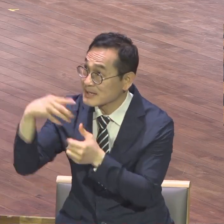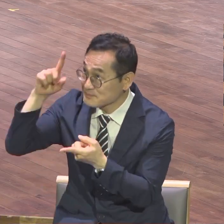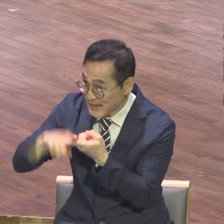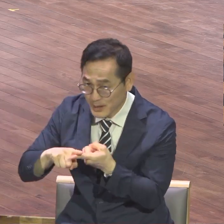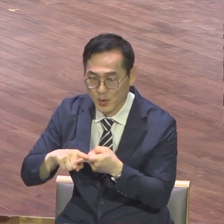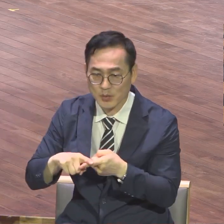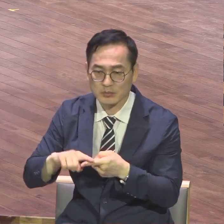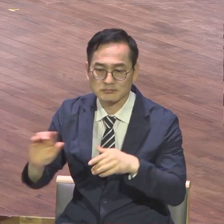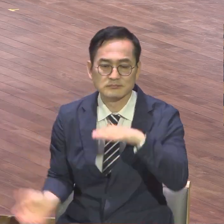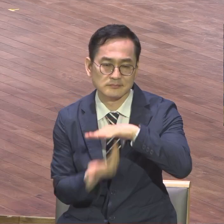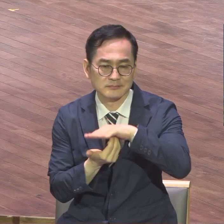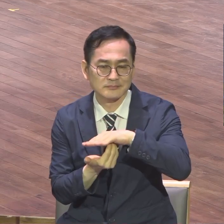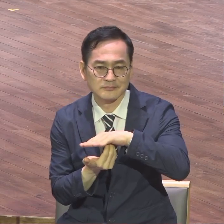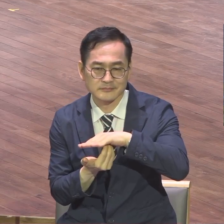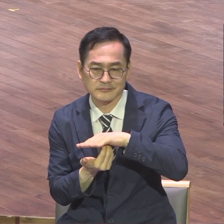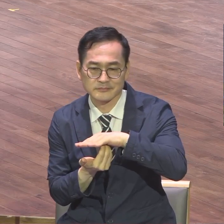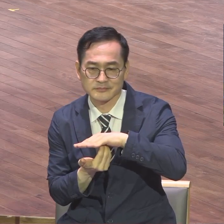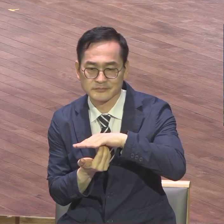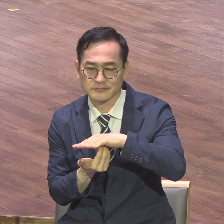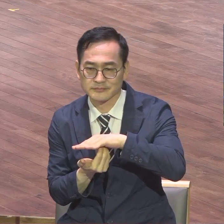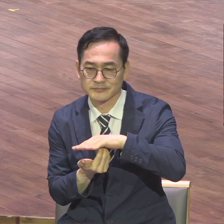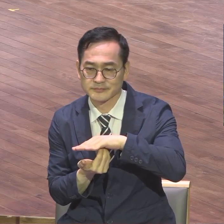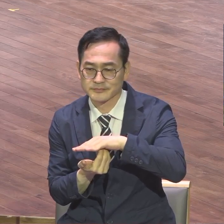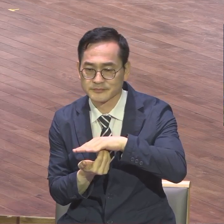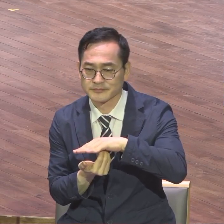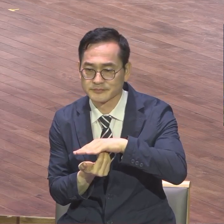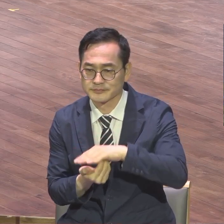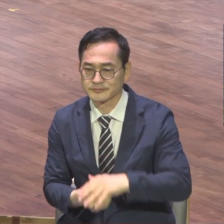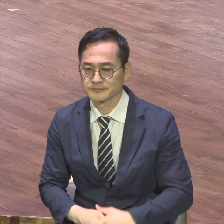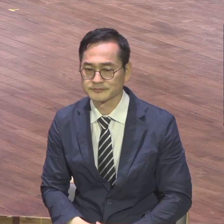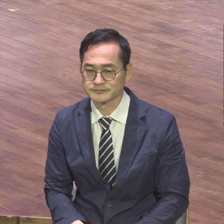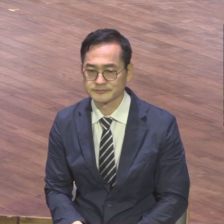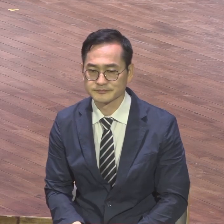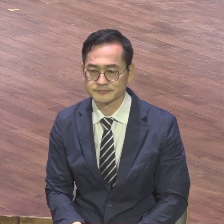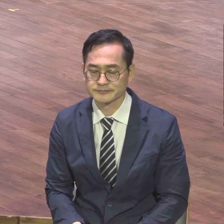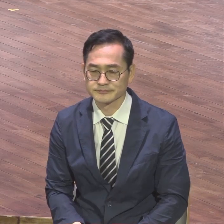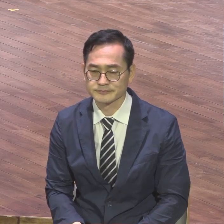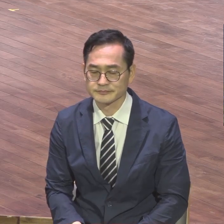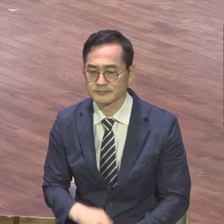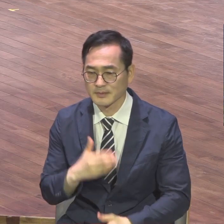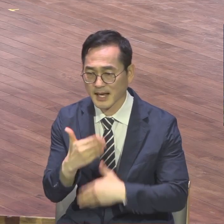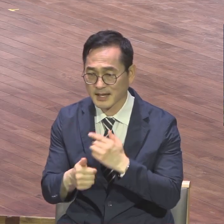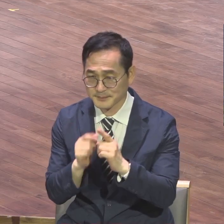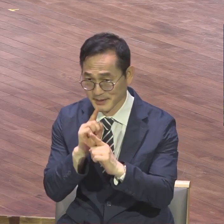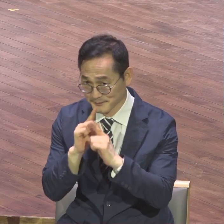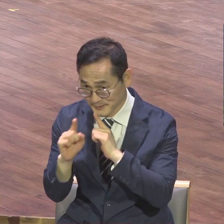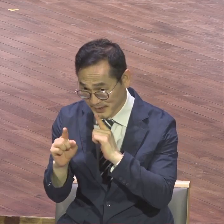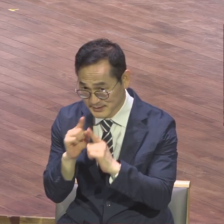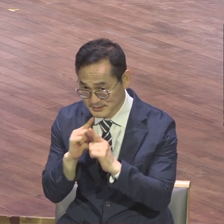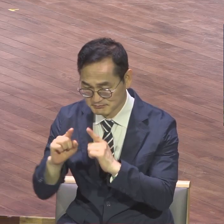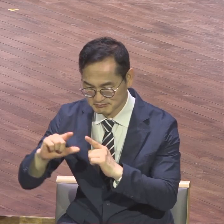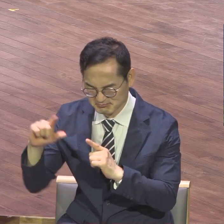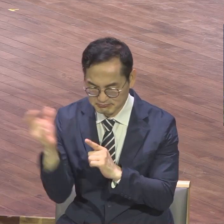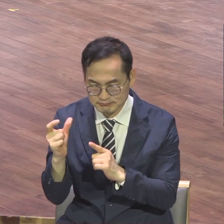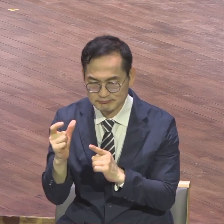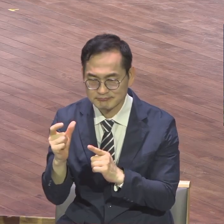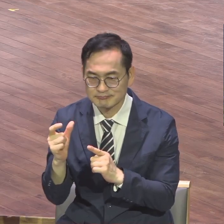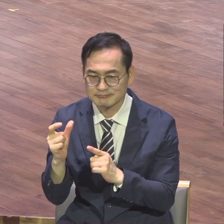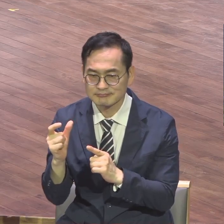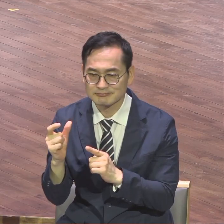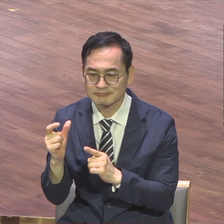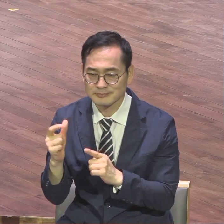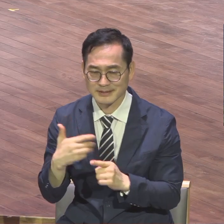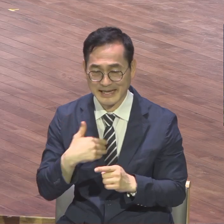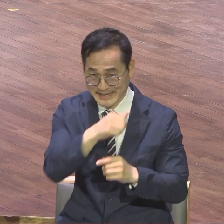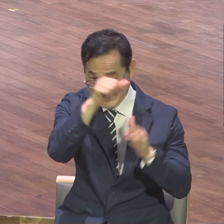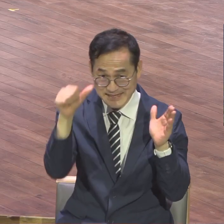하나님의 말씀이 견고한 나의 인생의